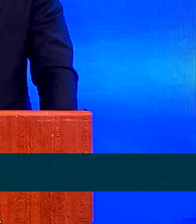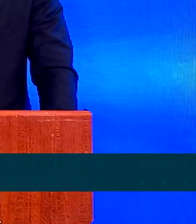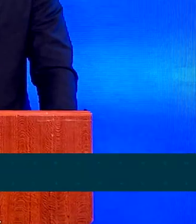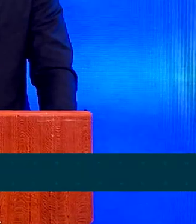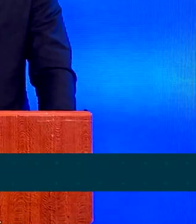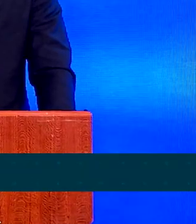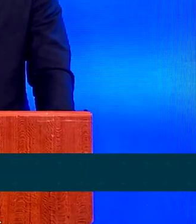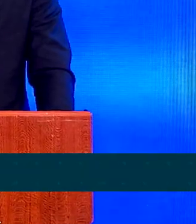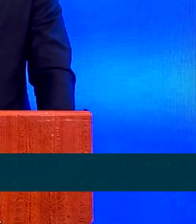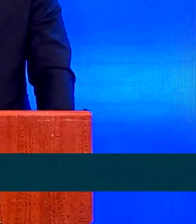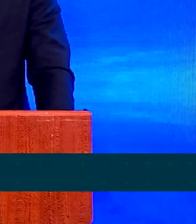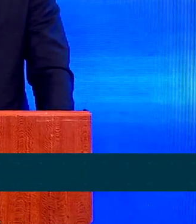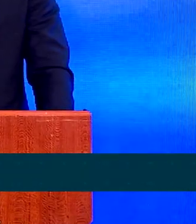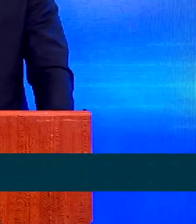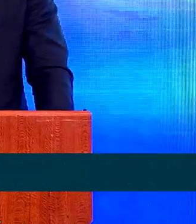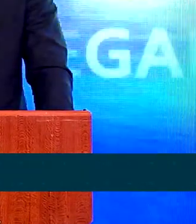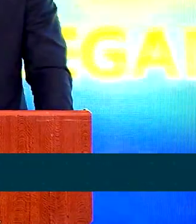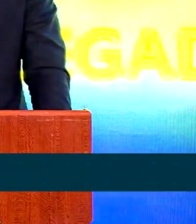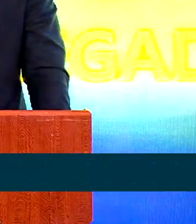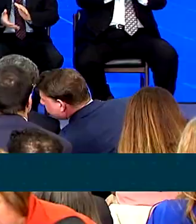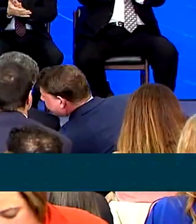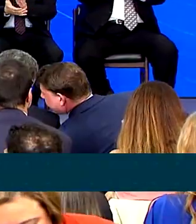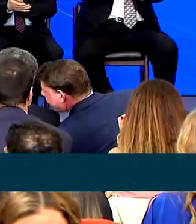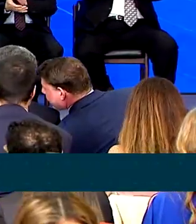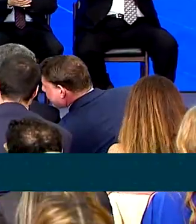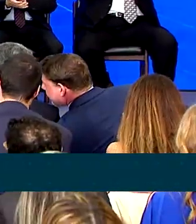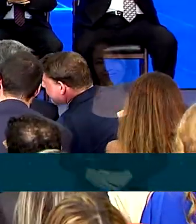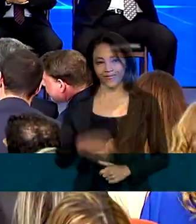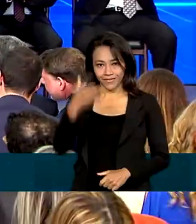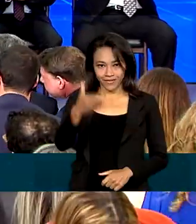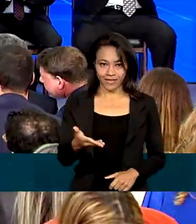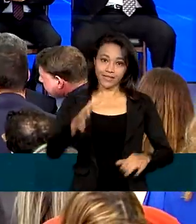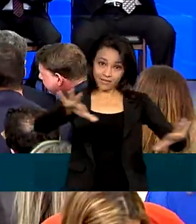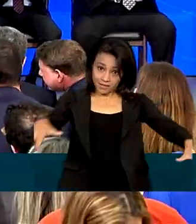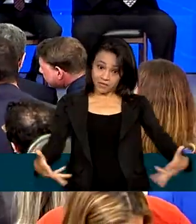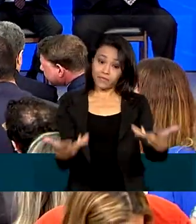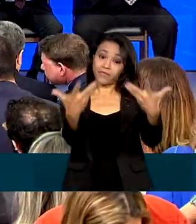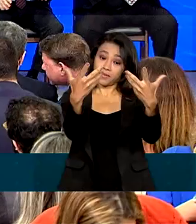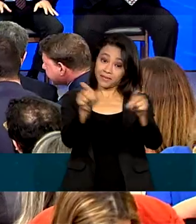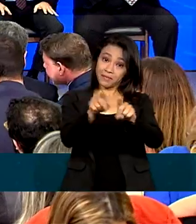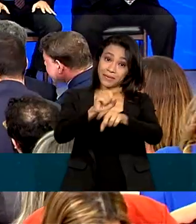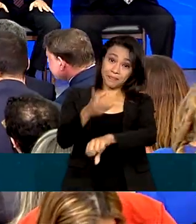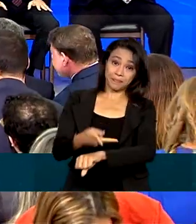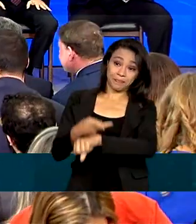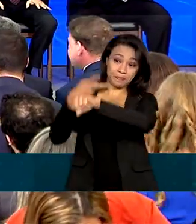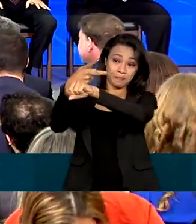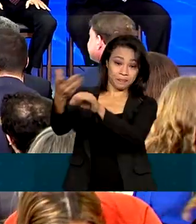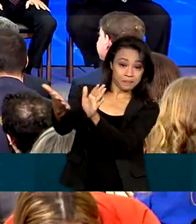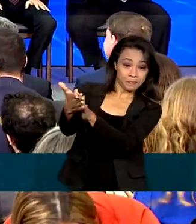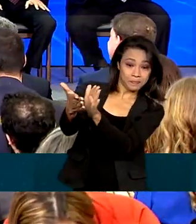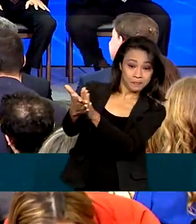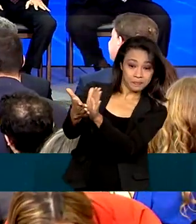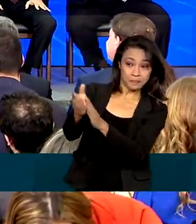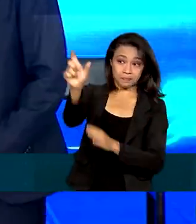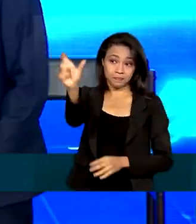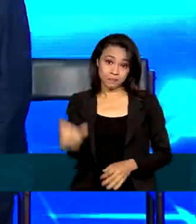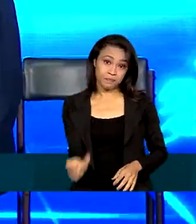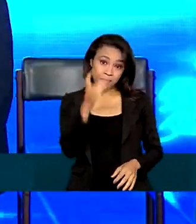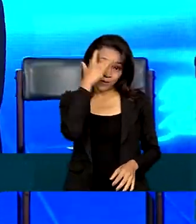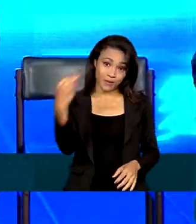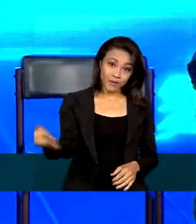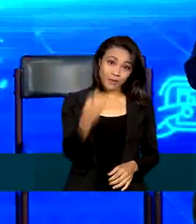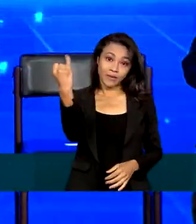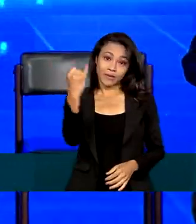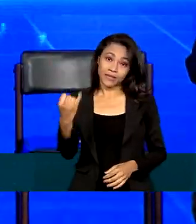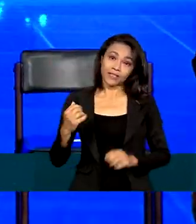que vão começar também nas cidades pequenas. Durante o evento também foram premiados atores importantes do setor de